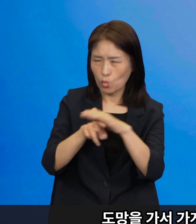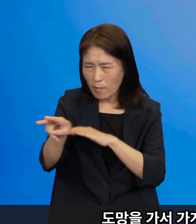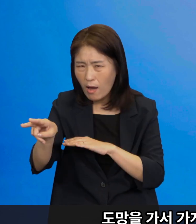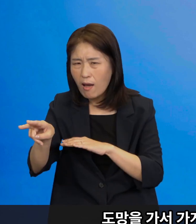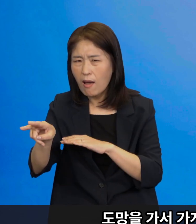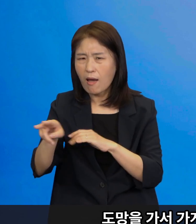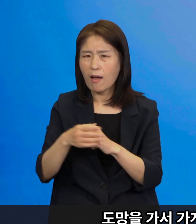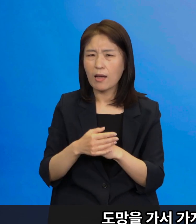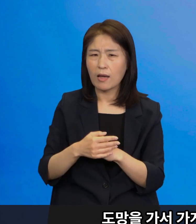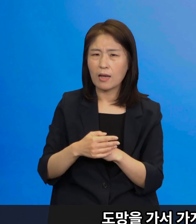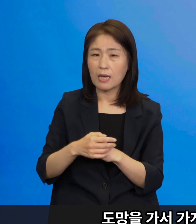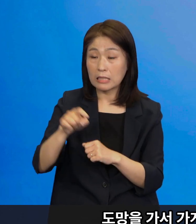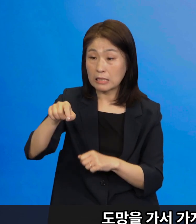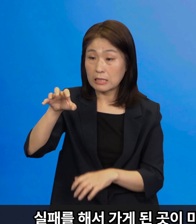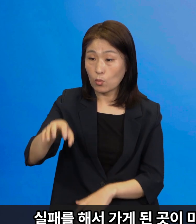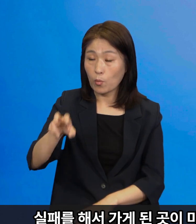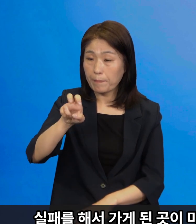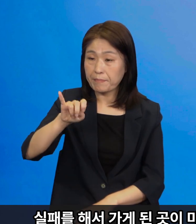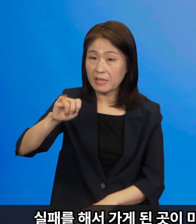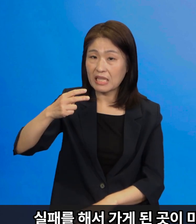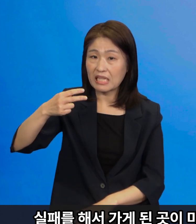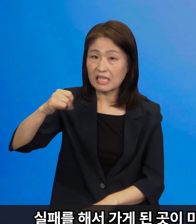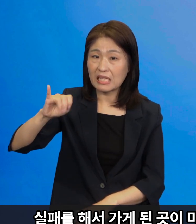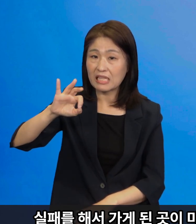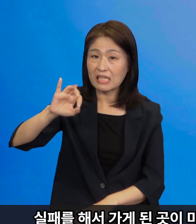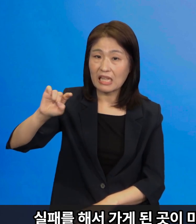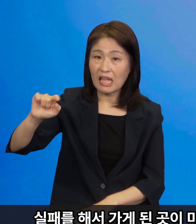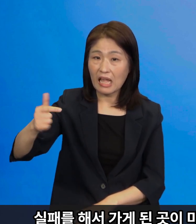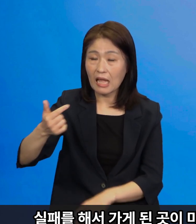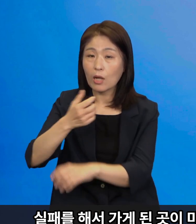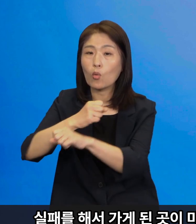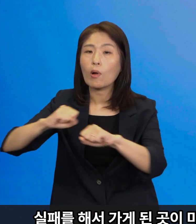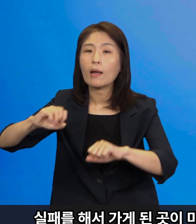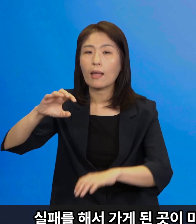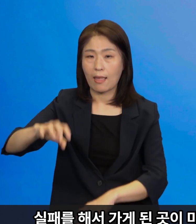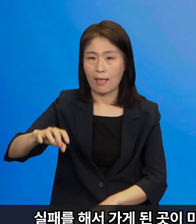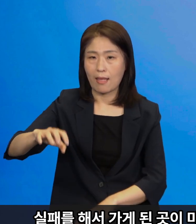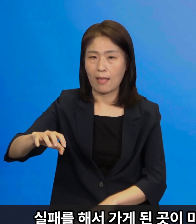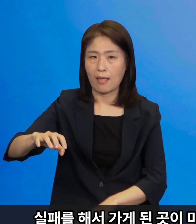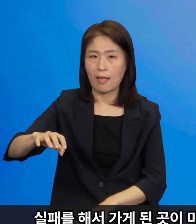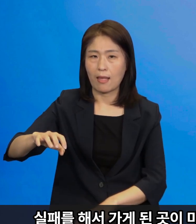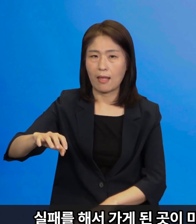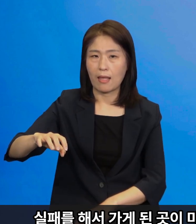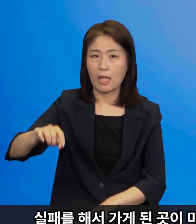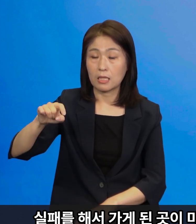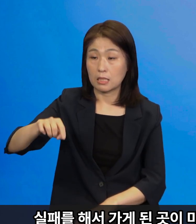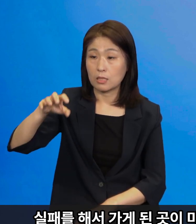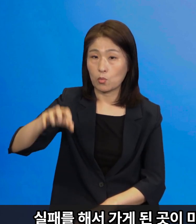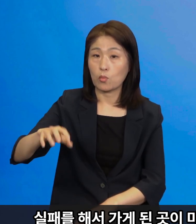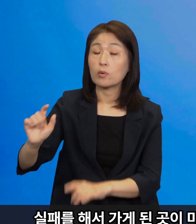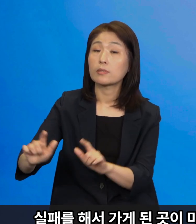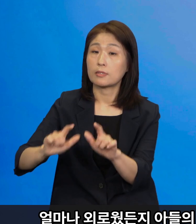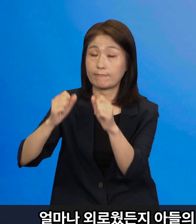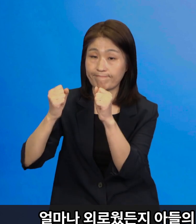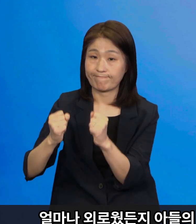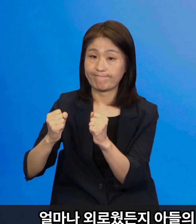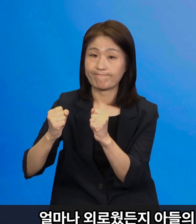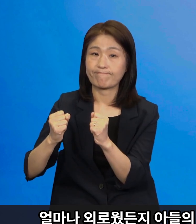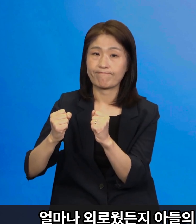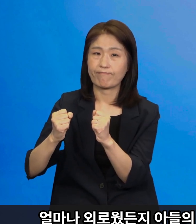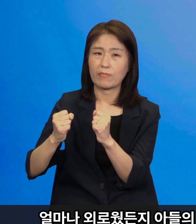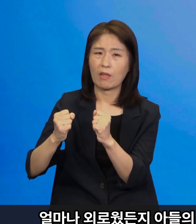것이 미디안 광야입니다. 실패를 해서 가게 된 곳이 미디안 광야예요. 거기서 모세가 살게 돼요.